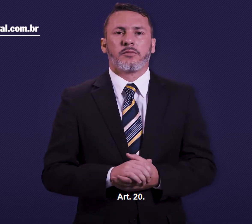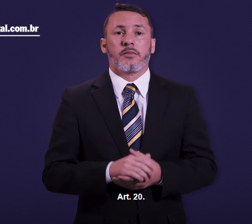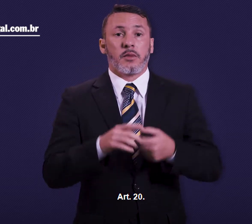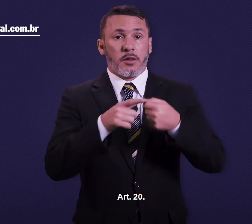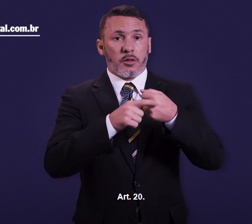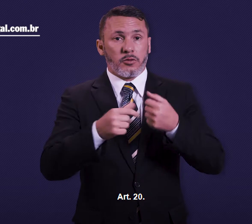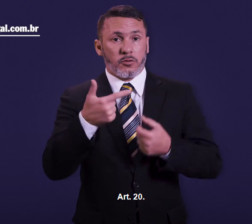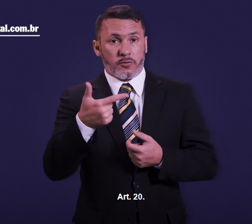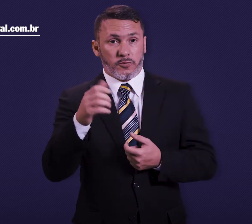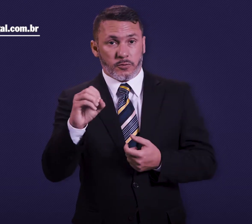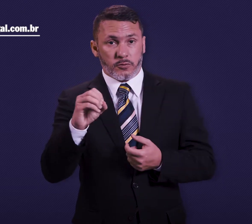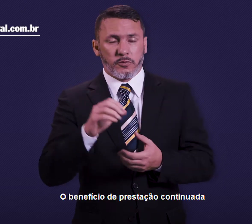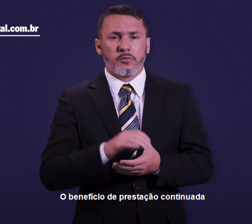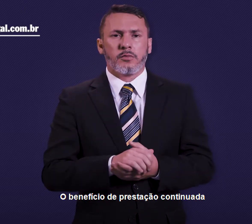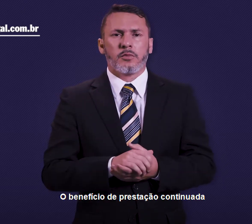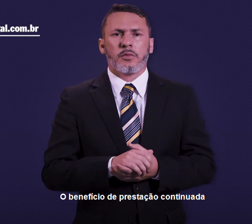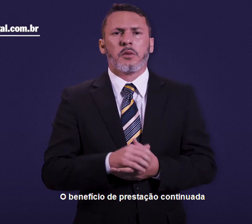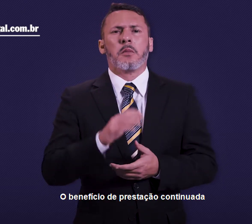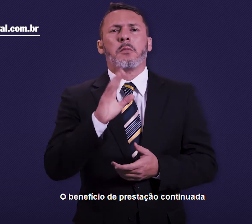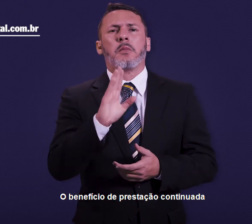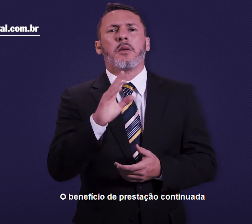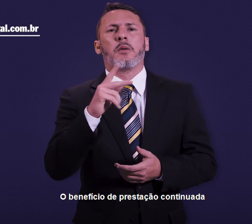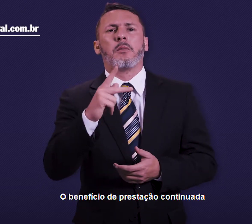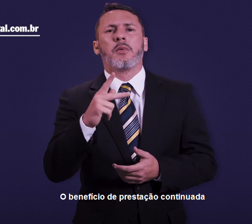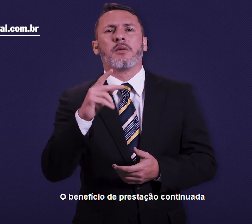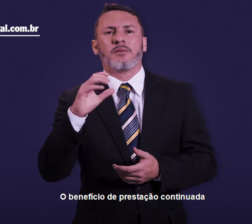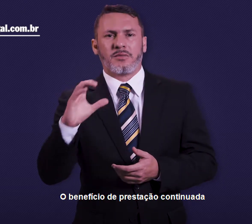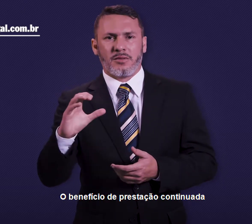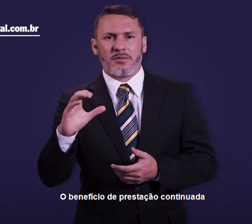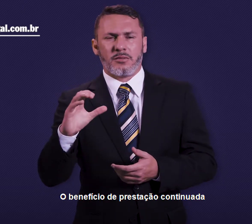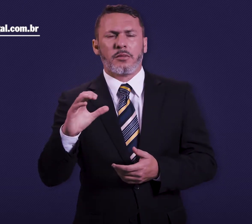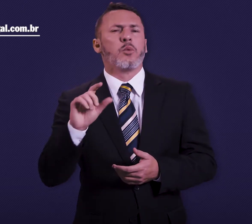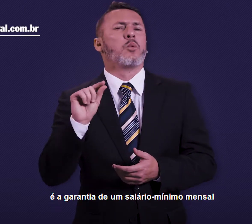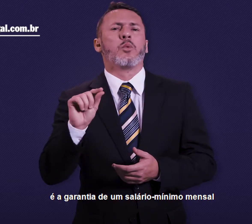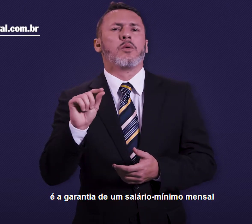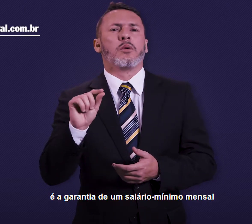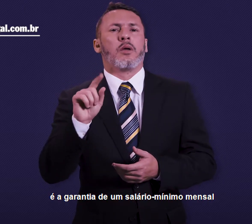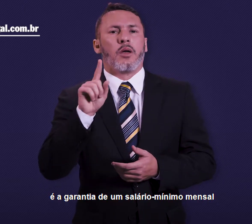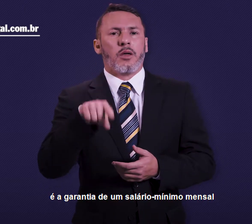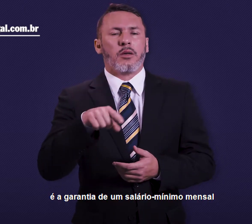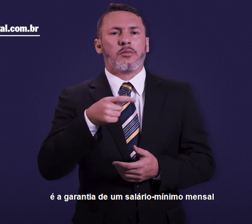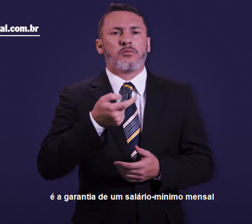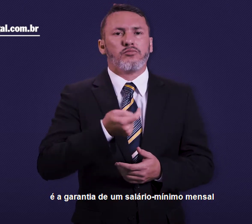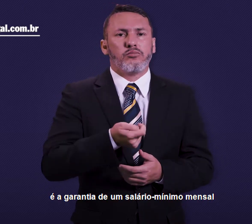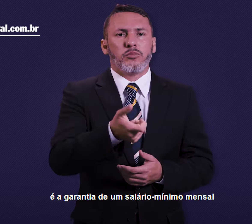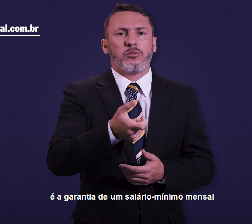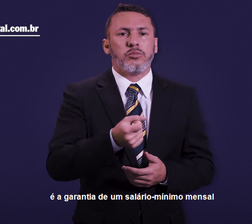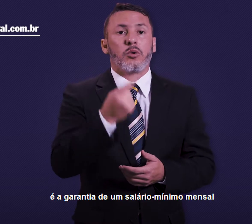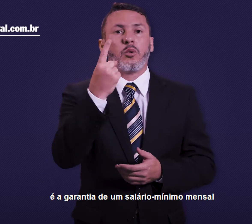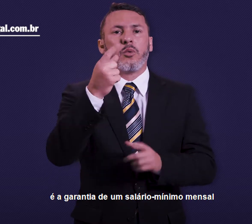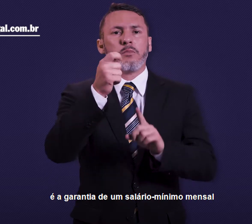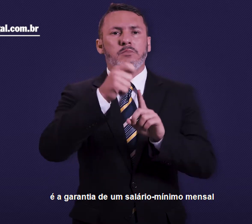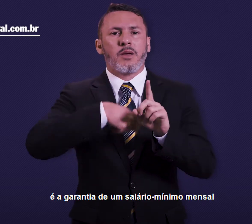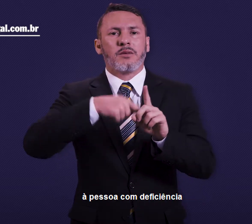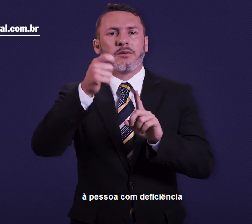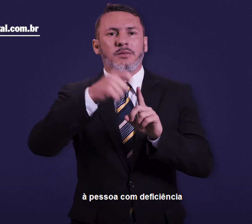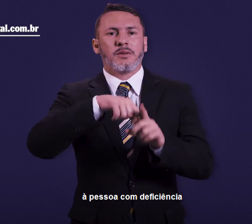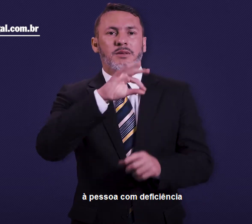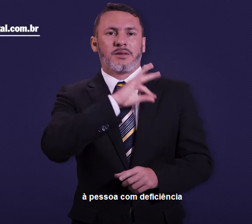Artigo 20. O benefício de prestação continuada é a garantia de um salário mínimo mensal à pessoa